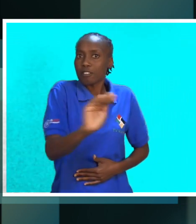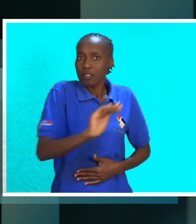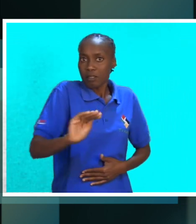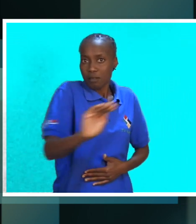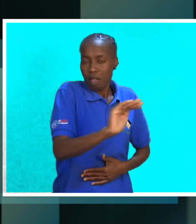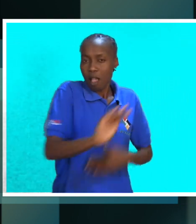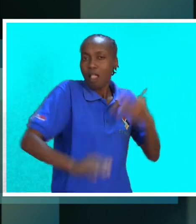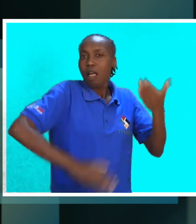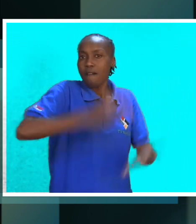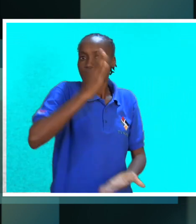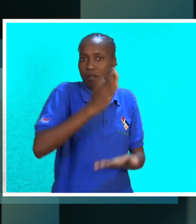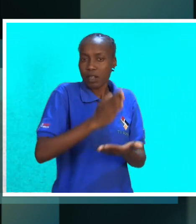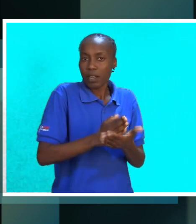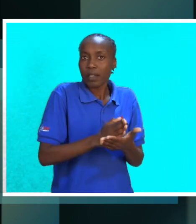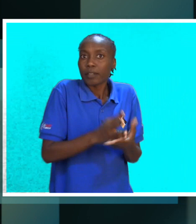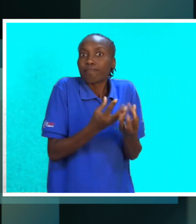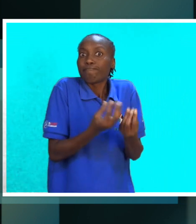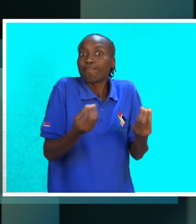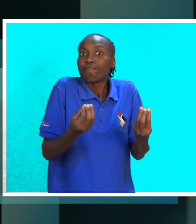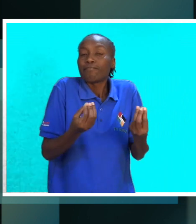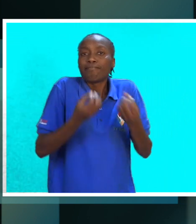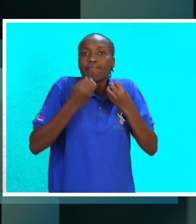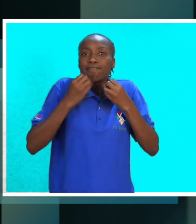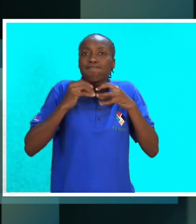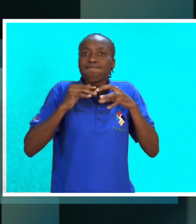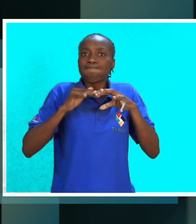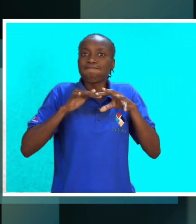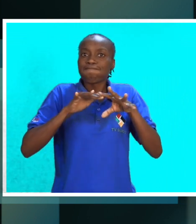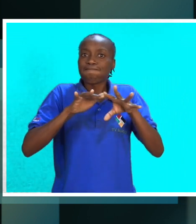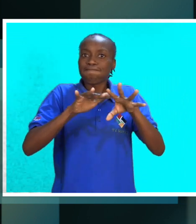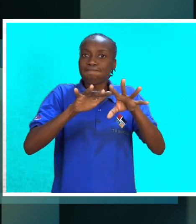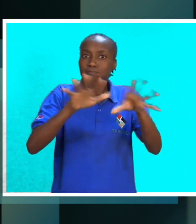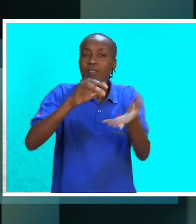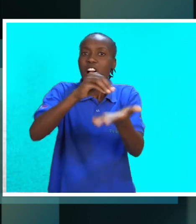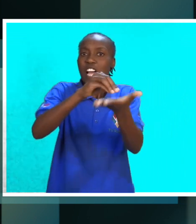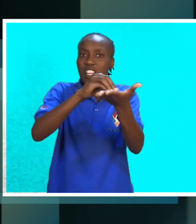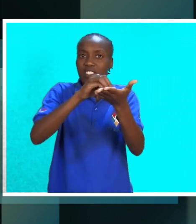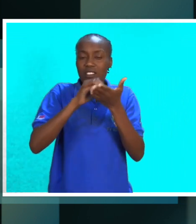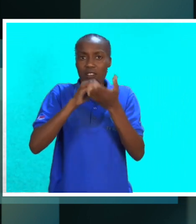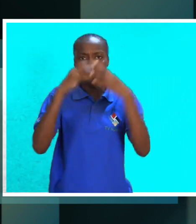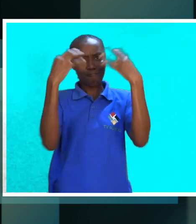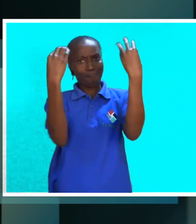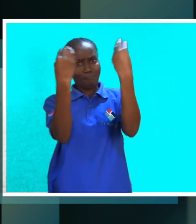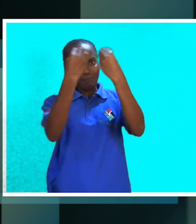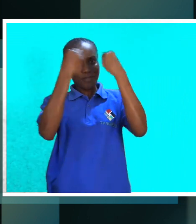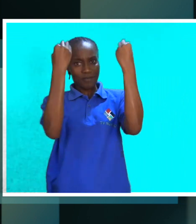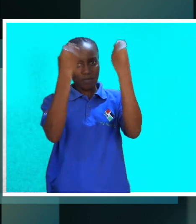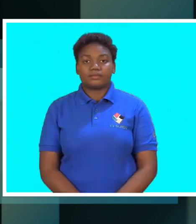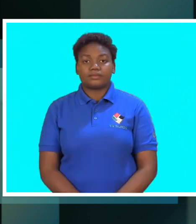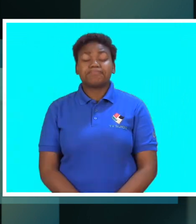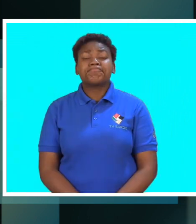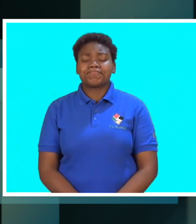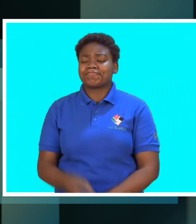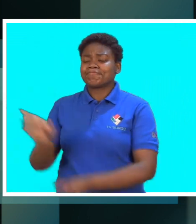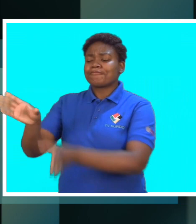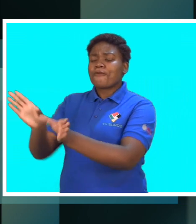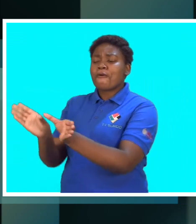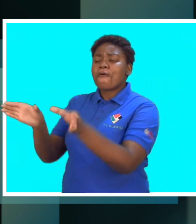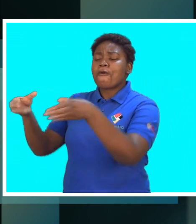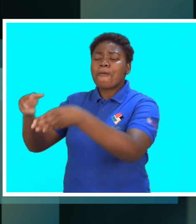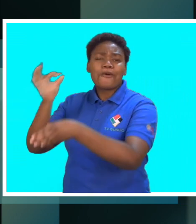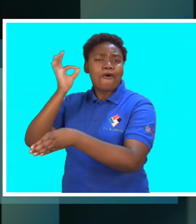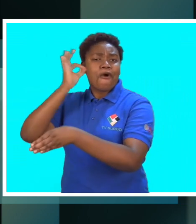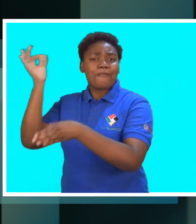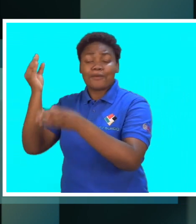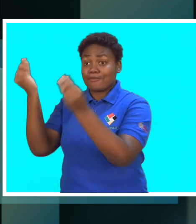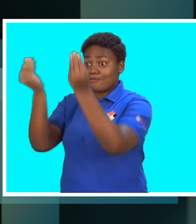uma realidade através do alargamento do acesso à formação profissional. A capacitação